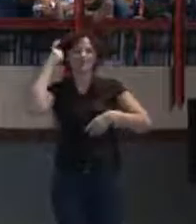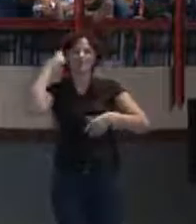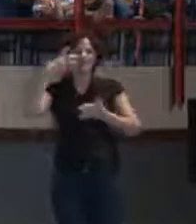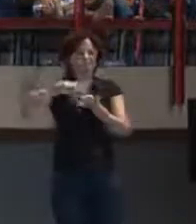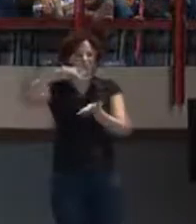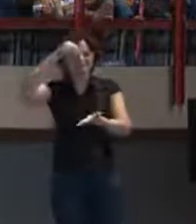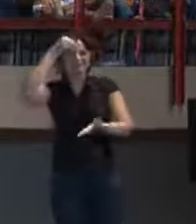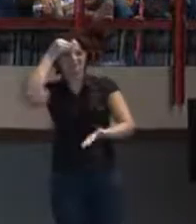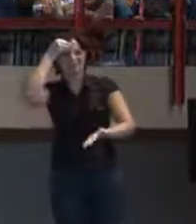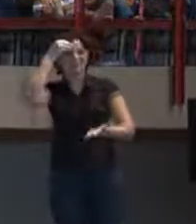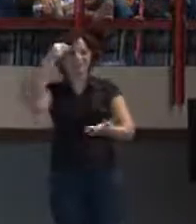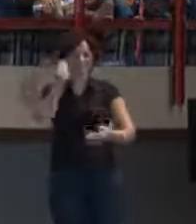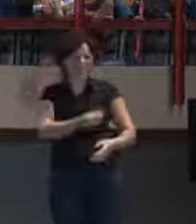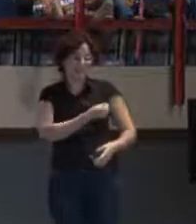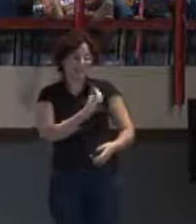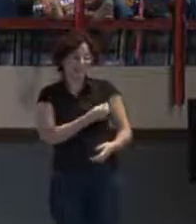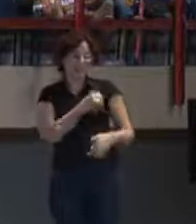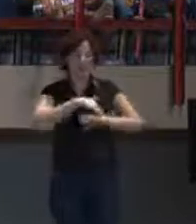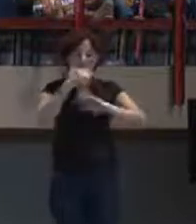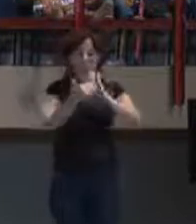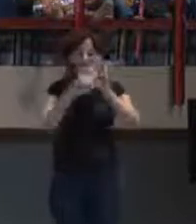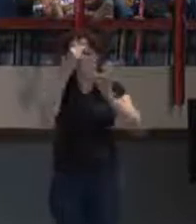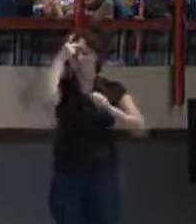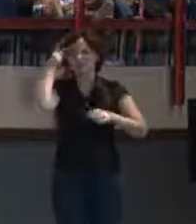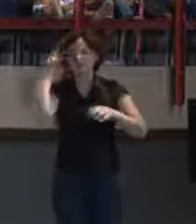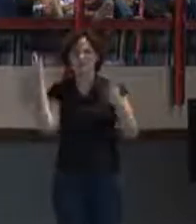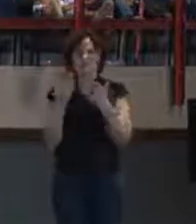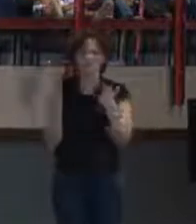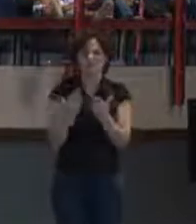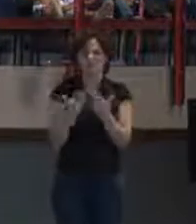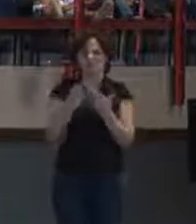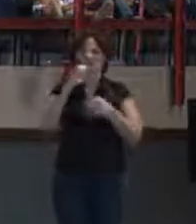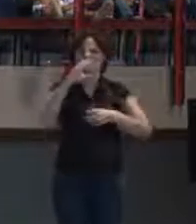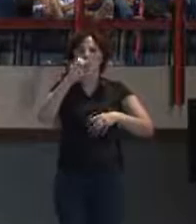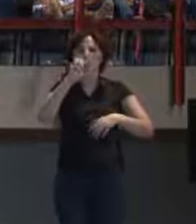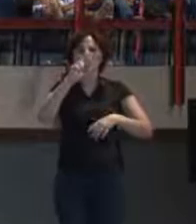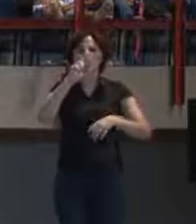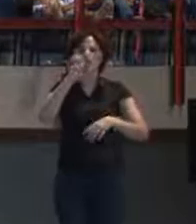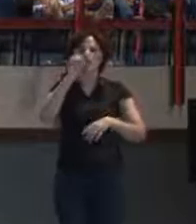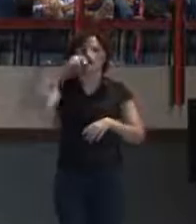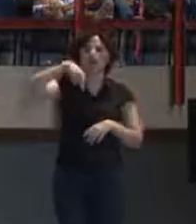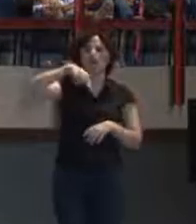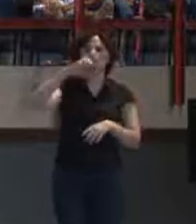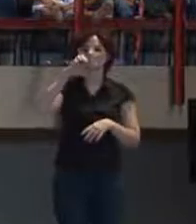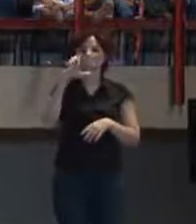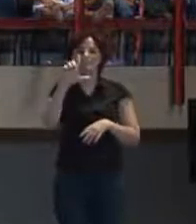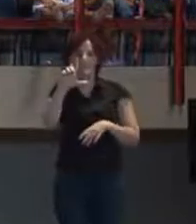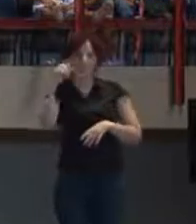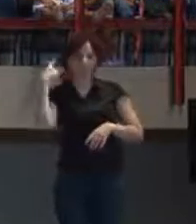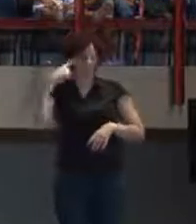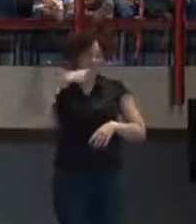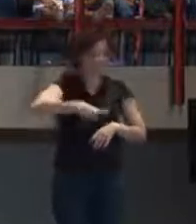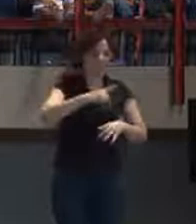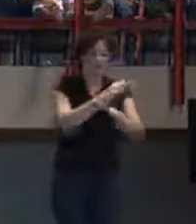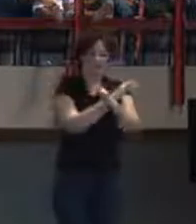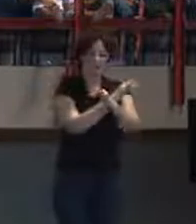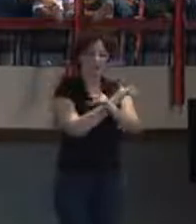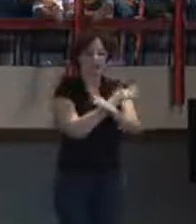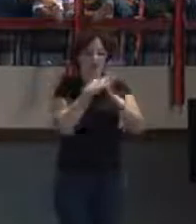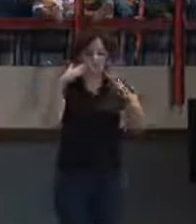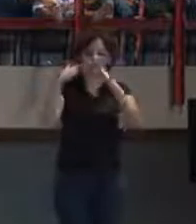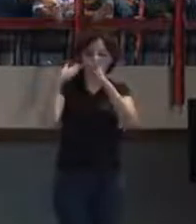dominavam o sertão. Hoje está nos coronéis, senhores, que dominam as cidades e moram